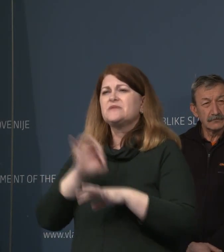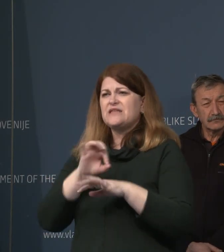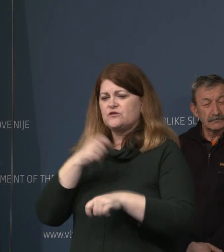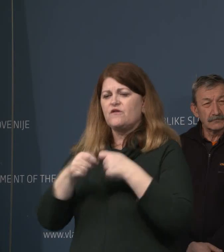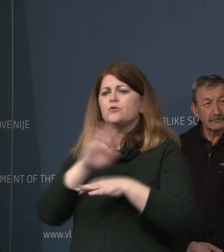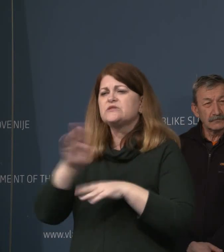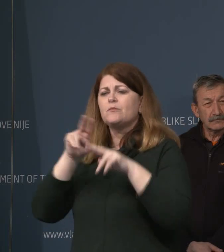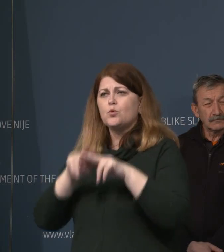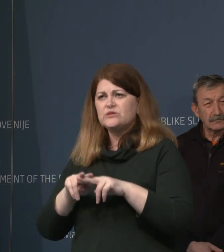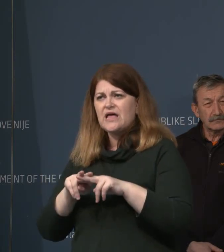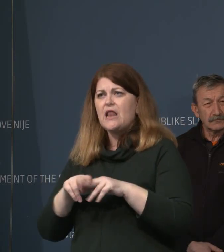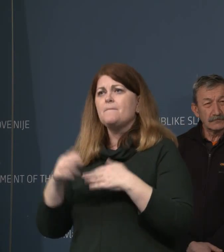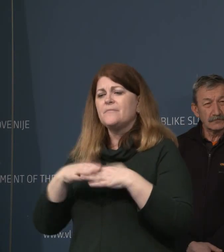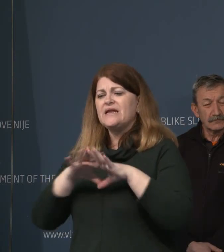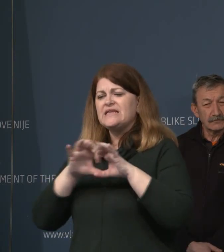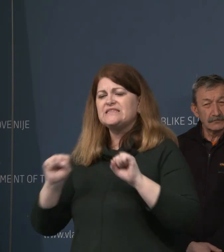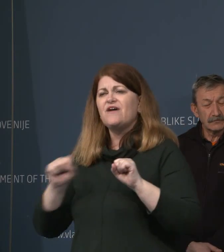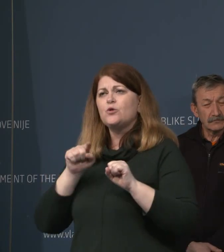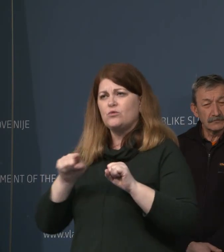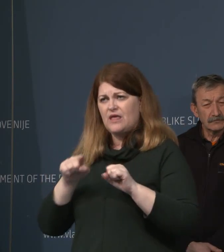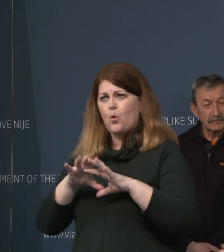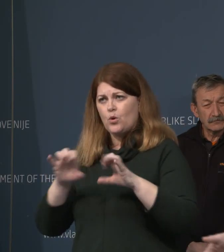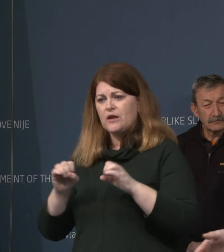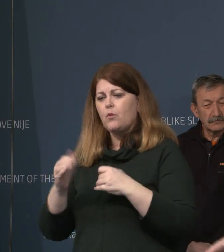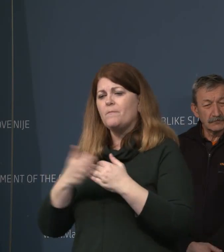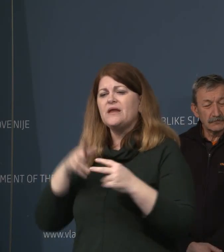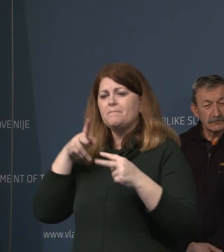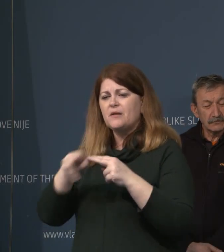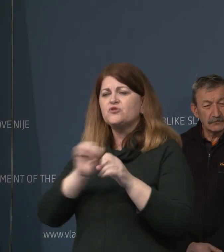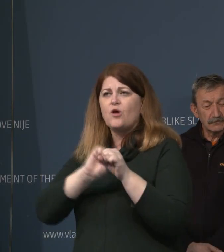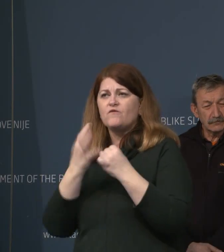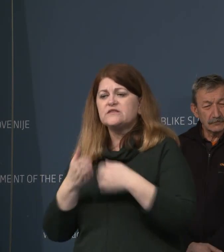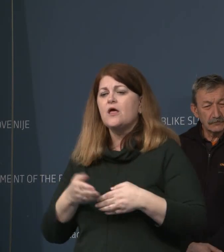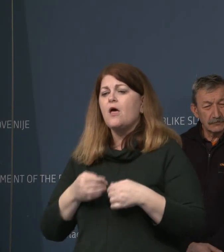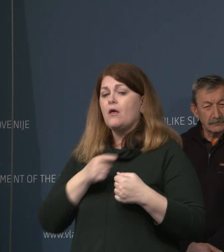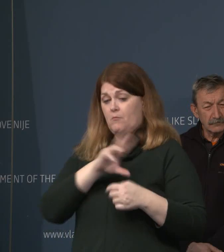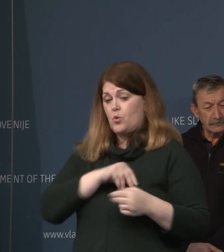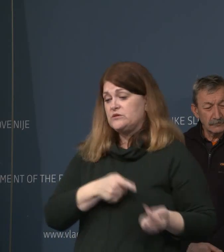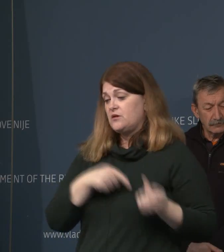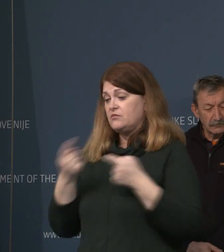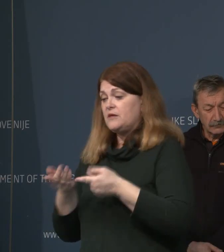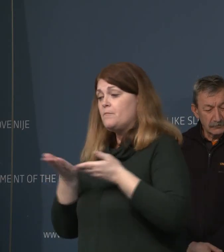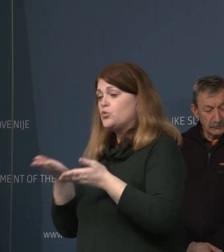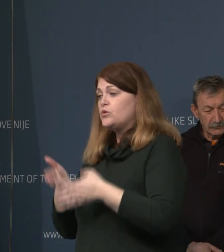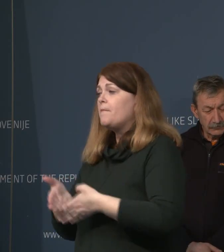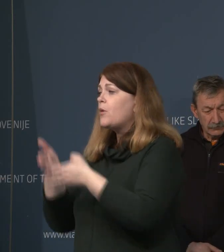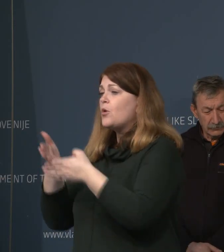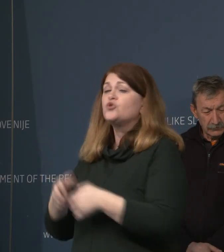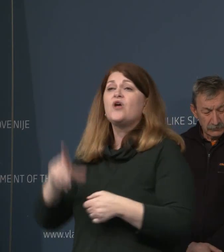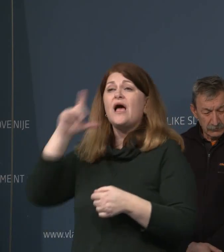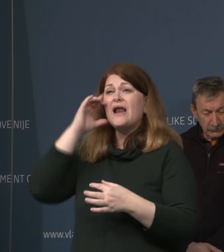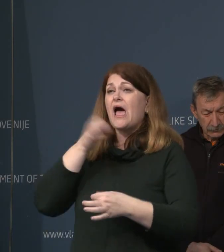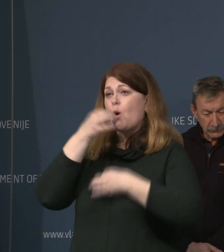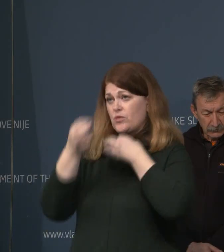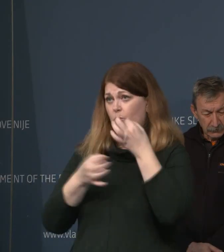izvajanju teh ukrepov preprečevanja širjenja tega virusa pač nudi asistenco in pomoč. Ključna vprašanja, ki so